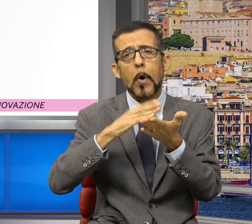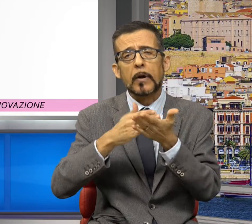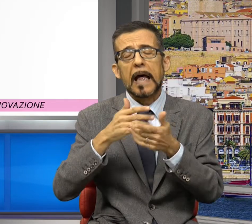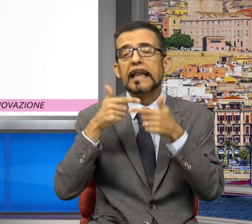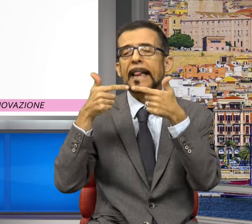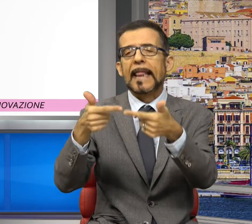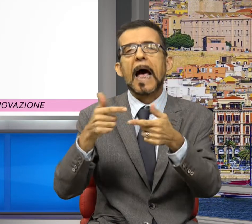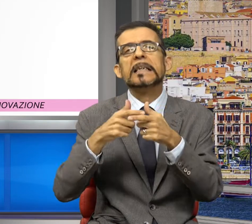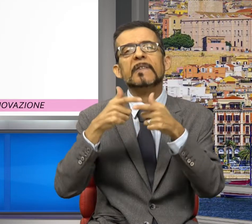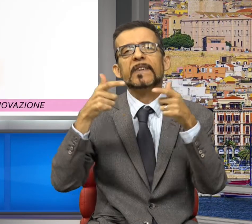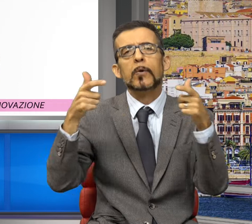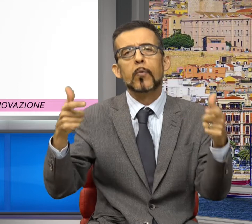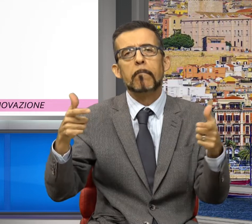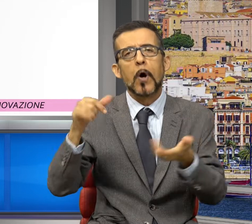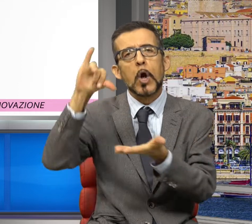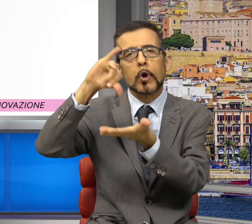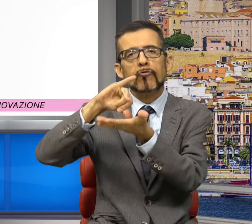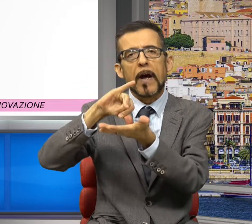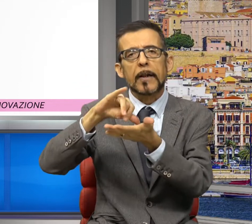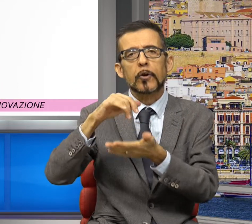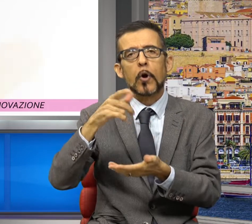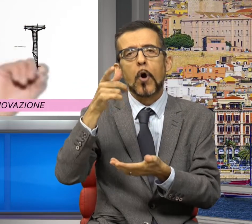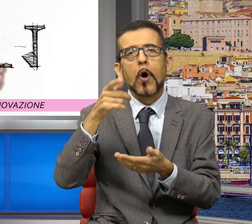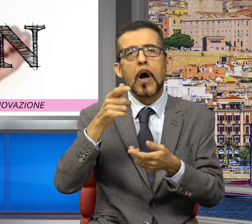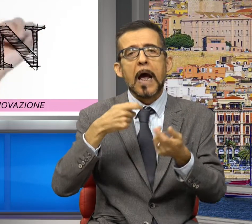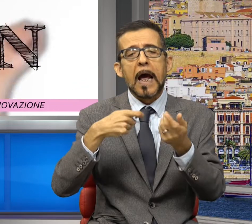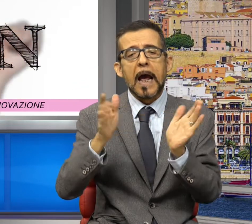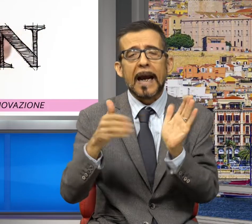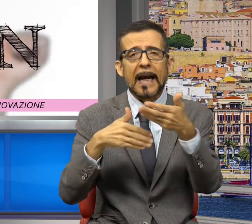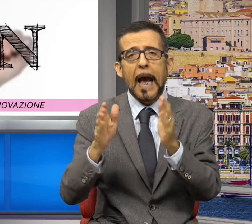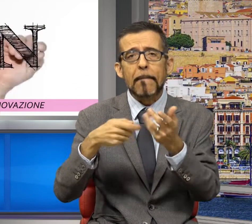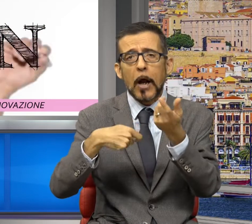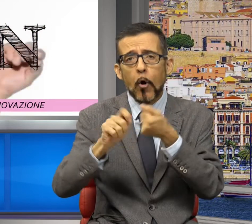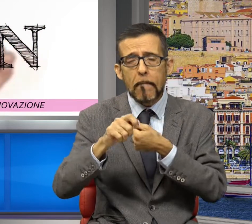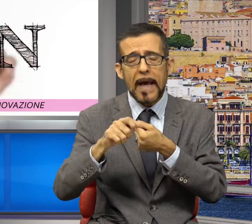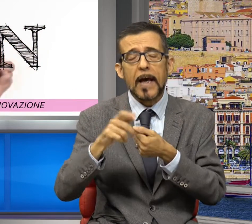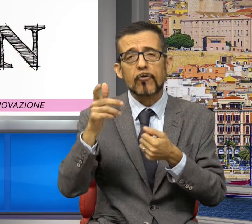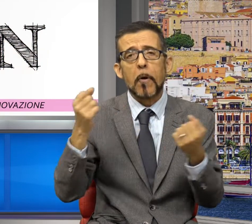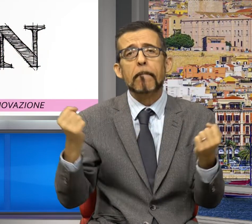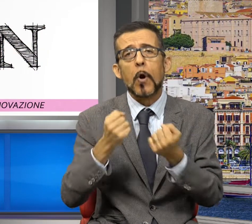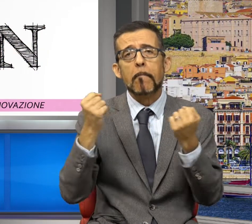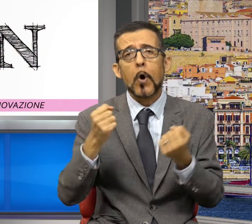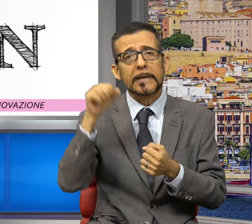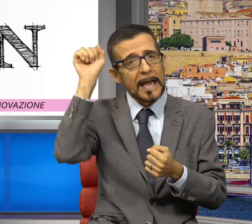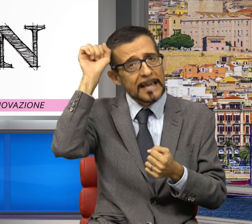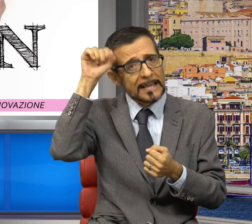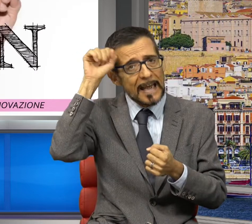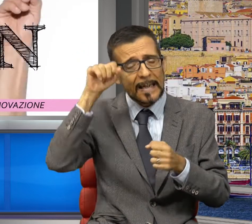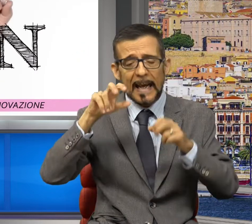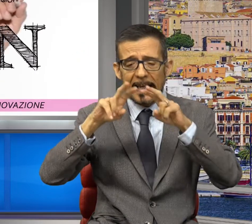L'iLab della Camera di Commercio di Sassari, che rientra nella rete territoriale promossa da Sardegna Ricerche, punta a creare le condizioni per